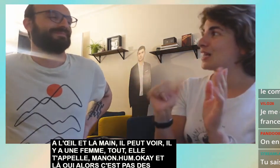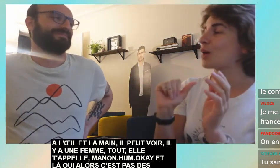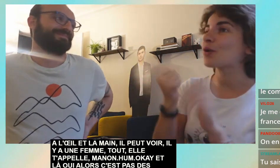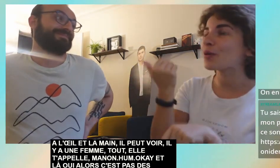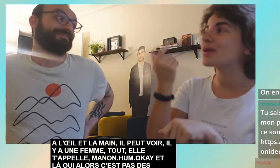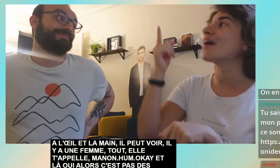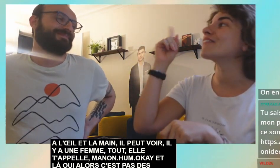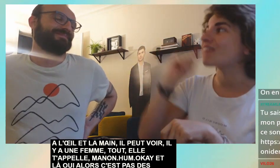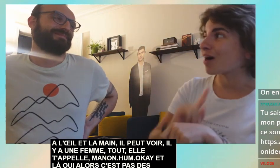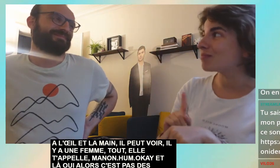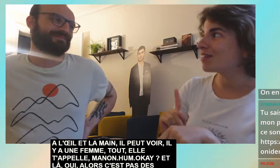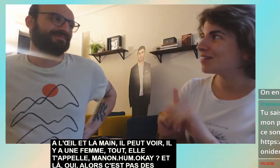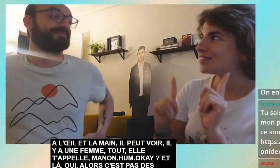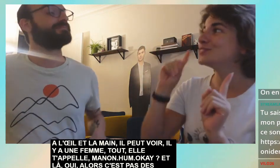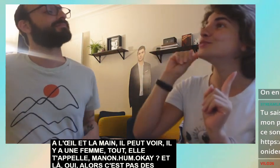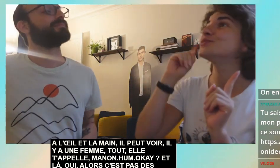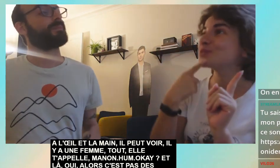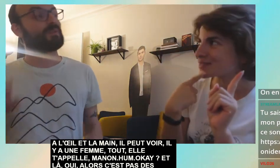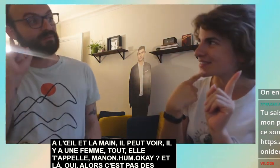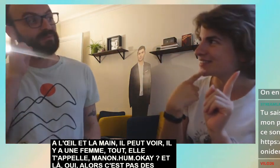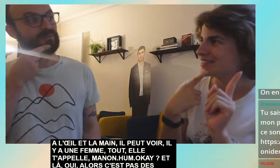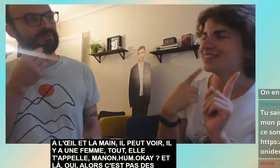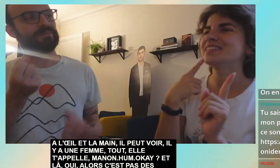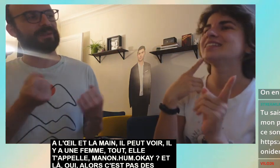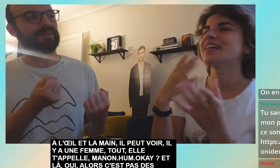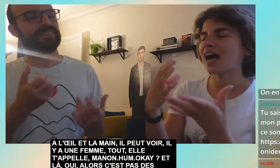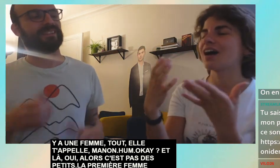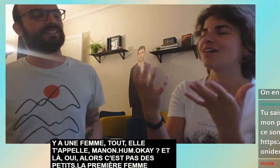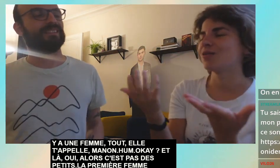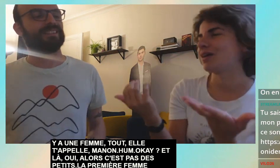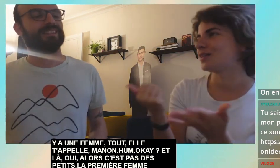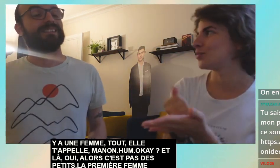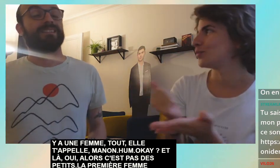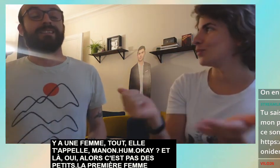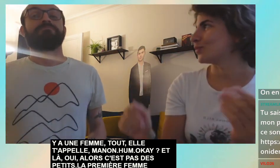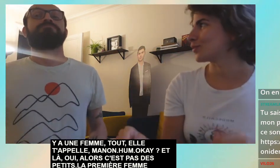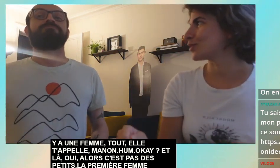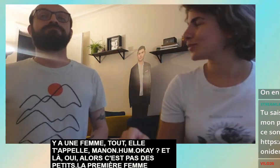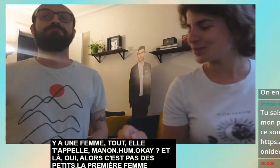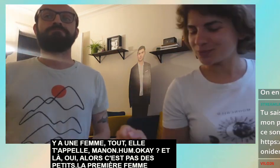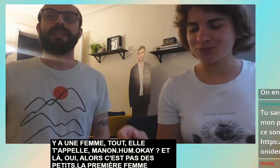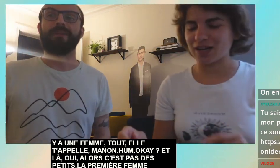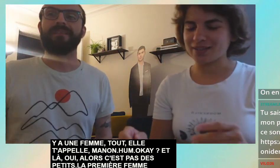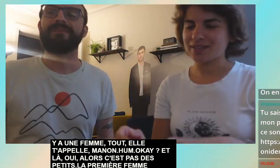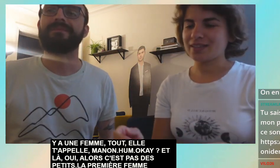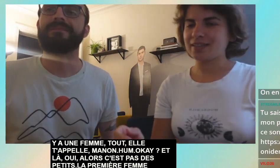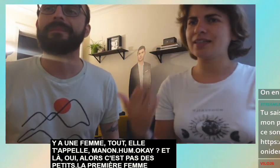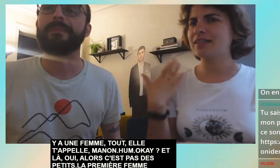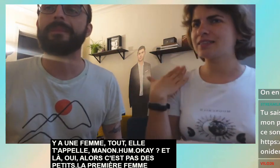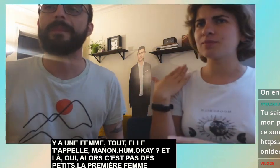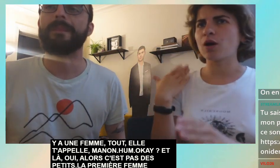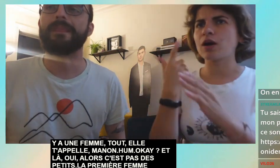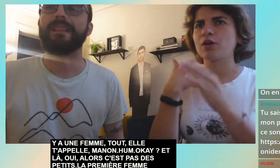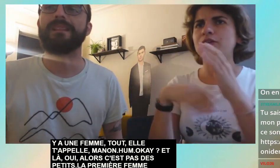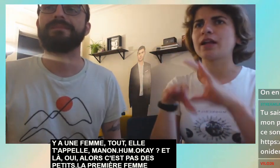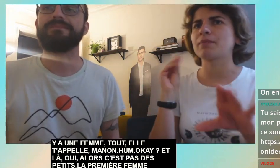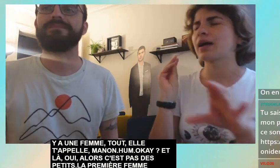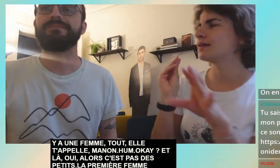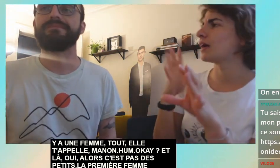la première femme sourde Sourde qui pilote. a, ouais, qui peut. Eh bien. Et récemment, à l'œil et la main, il y